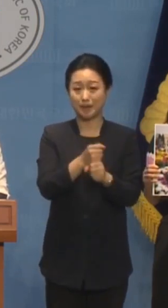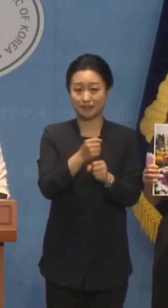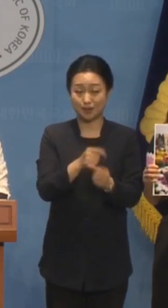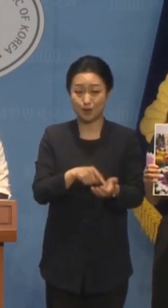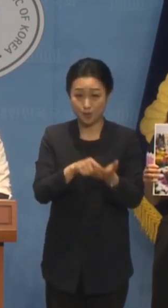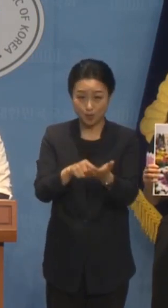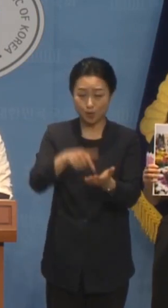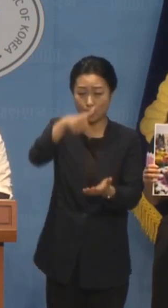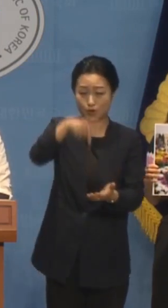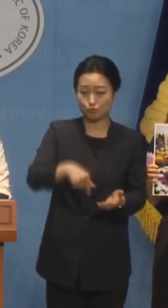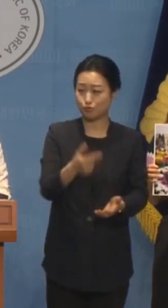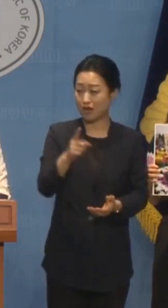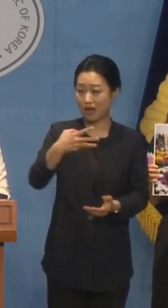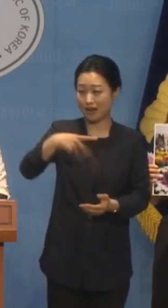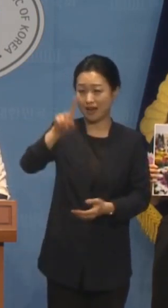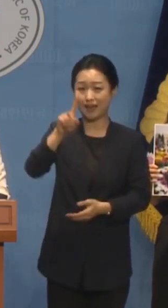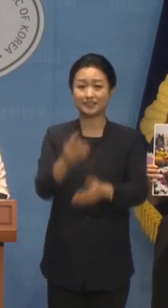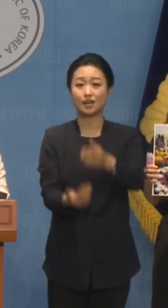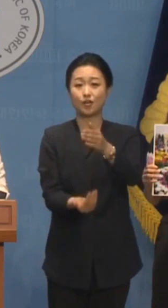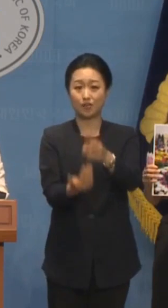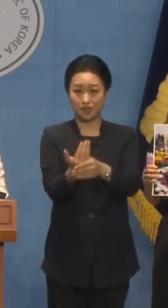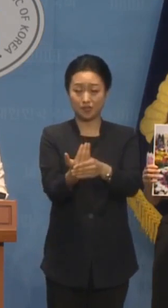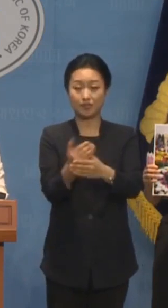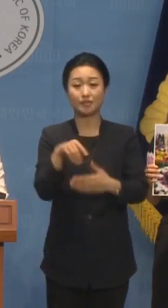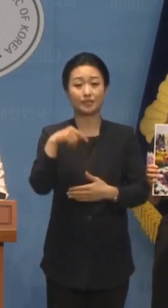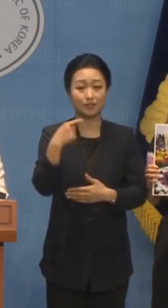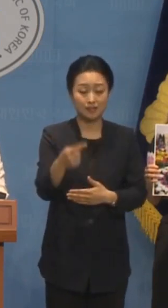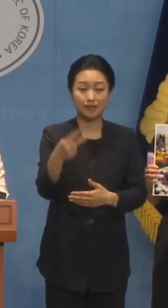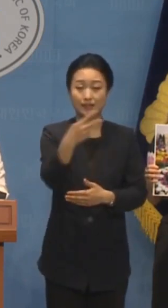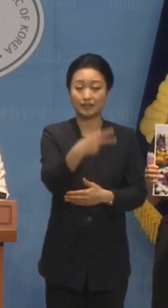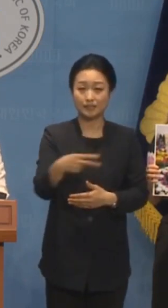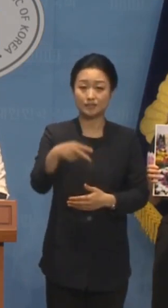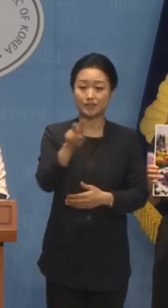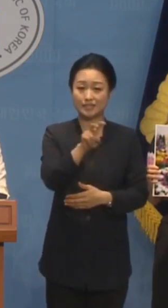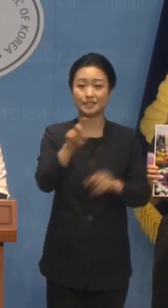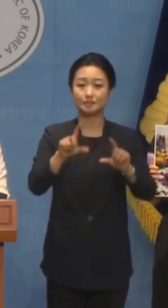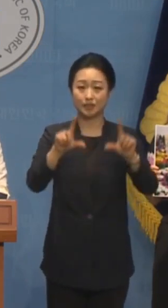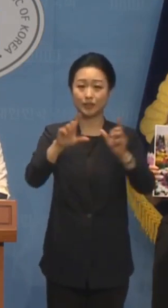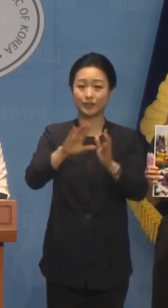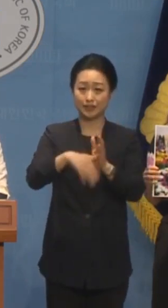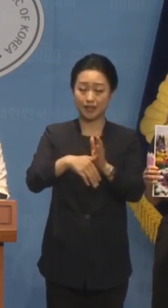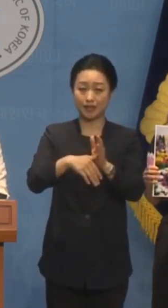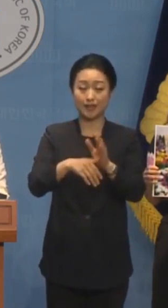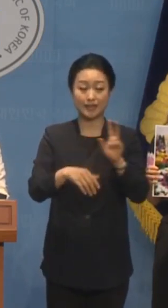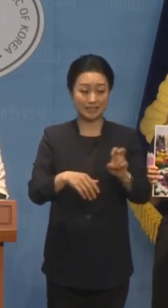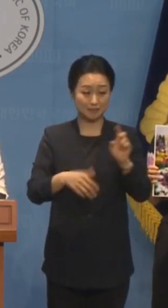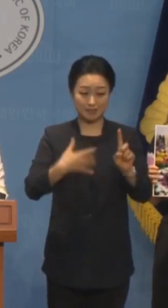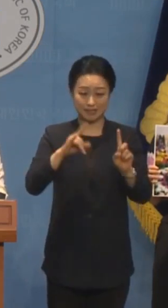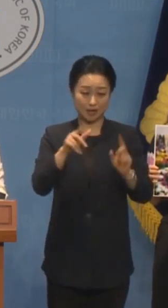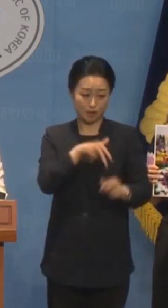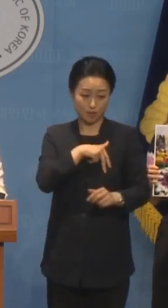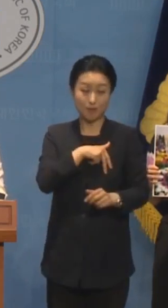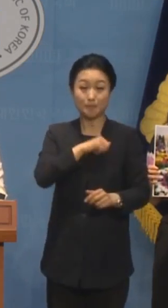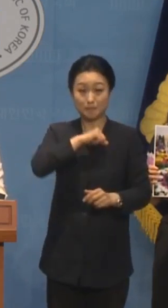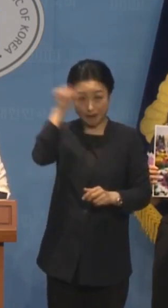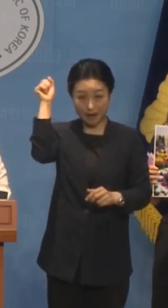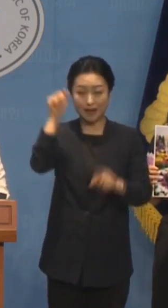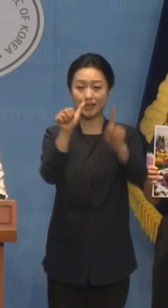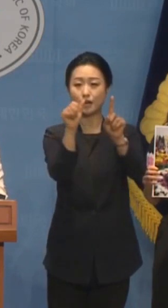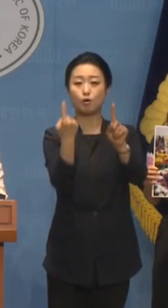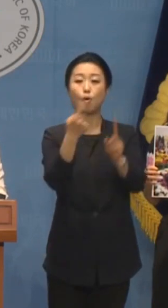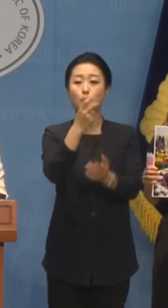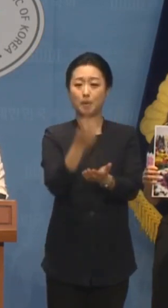양의 사건이 터졌고, 그리고 2020년 21대 국회의원이 되면서 1호